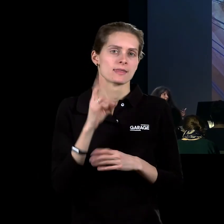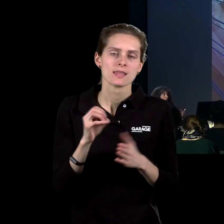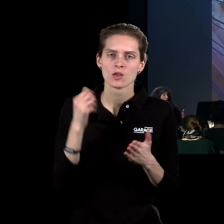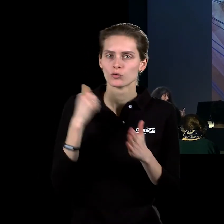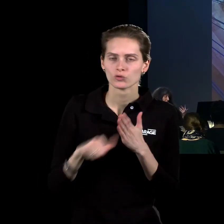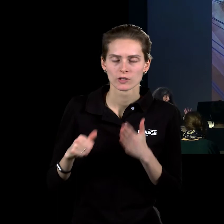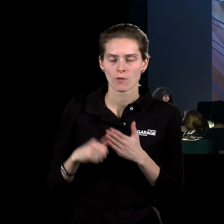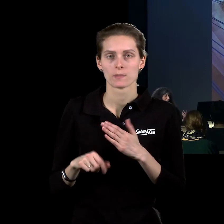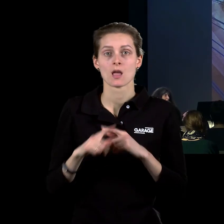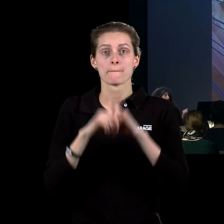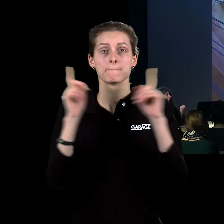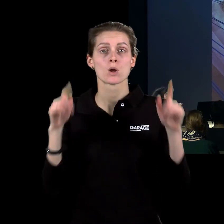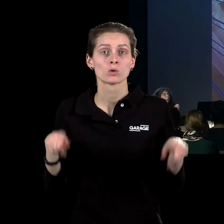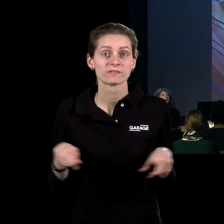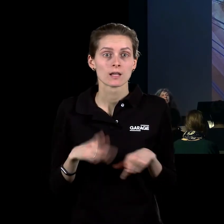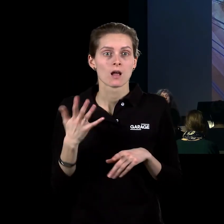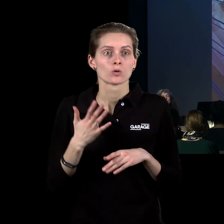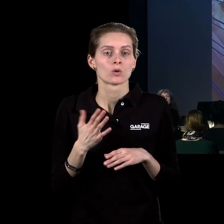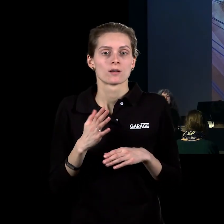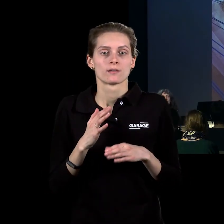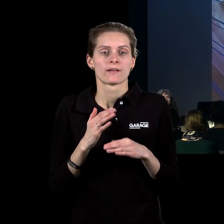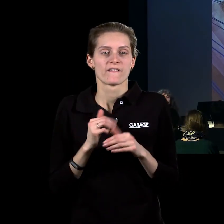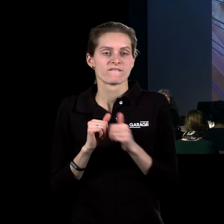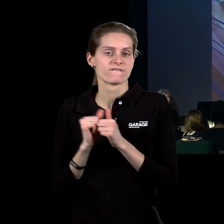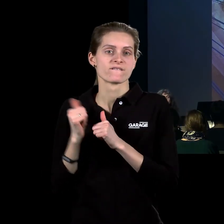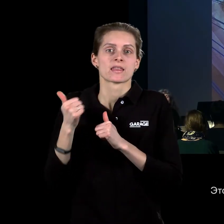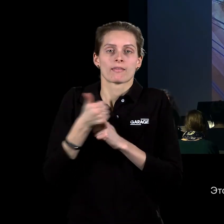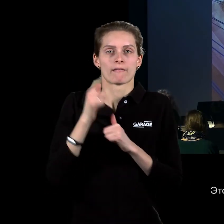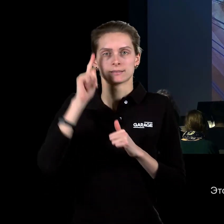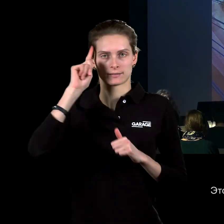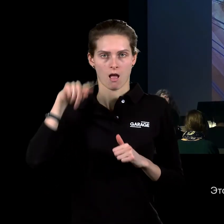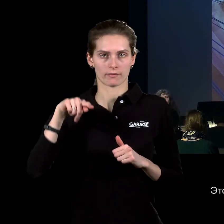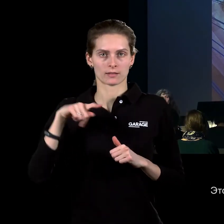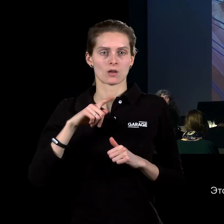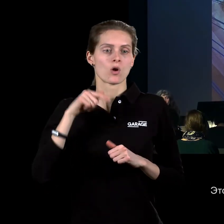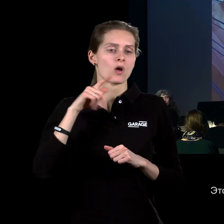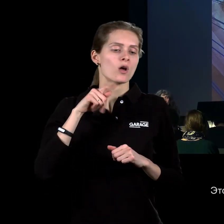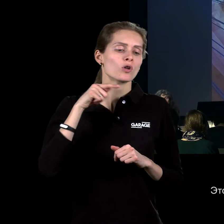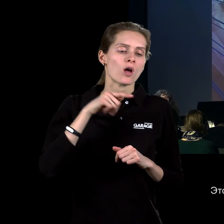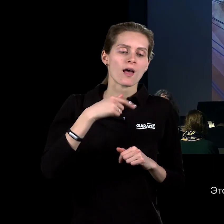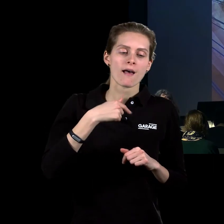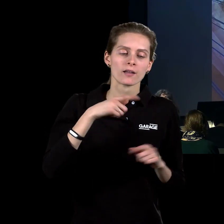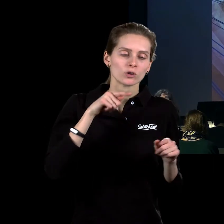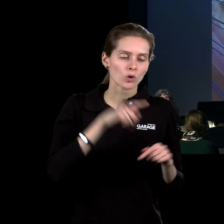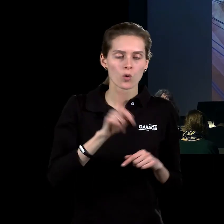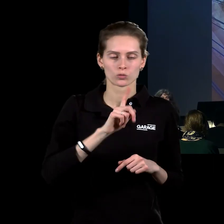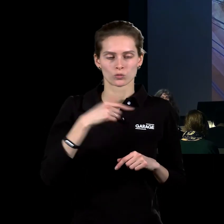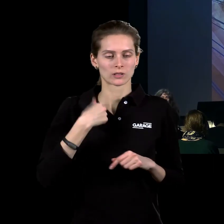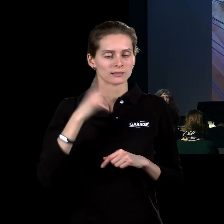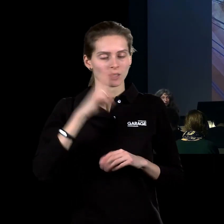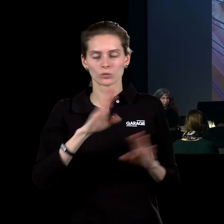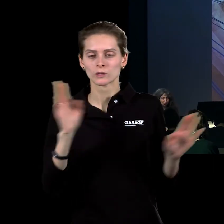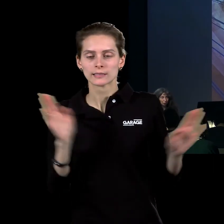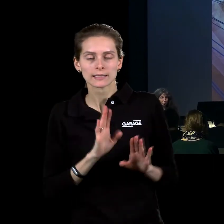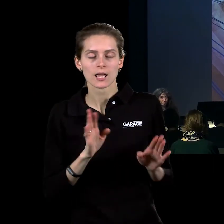как бы, предмет, который находится за пределами знания. Это не то, что я знаю, это не то, что я могу узнать. Это именно вот это